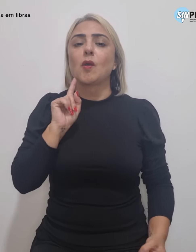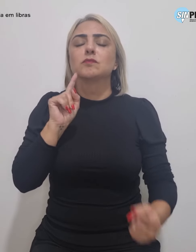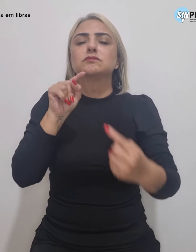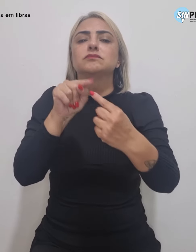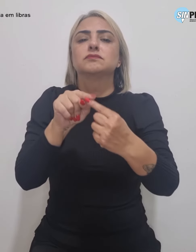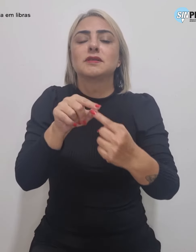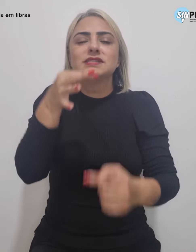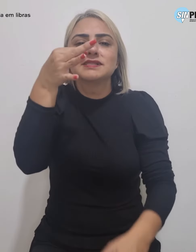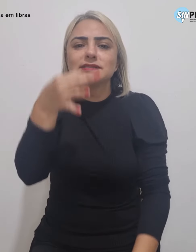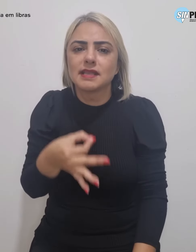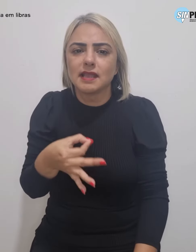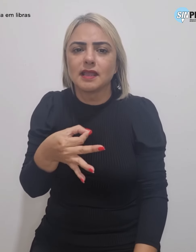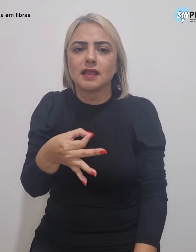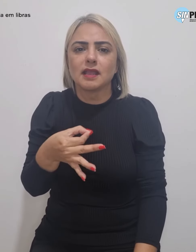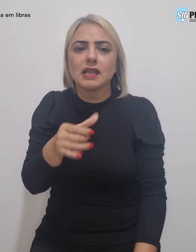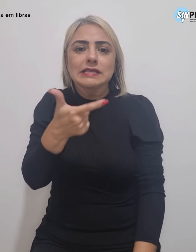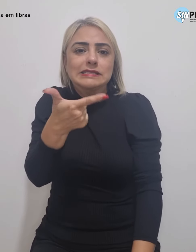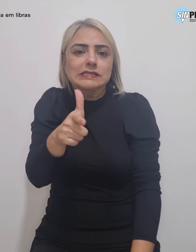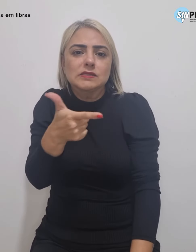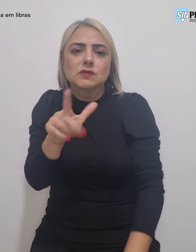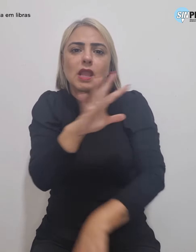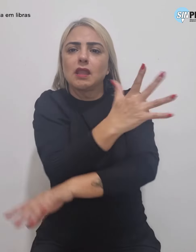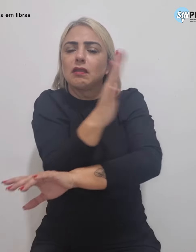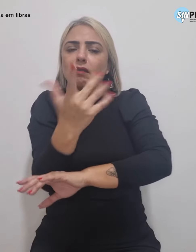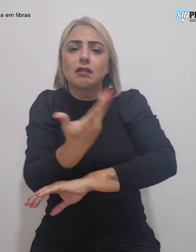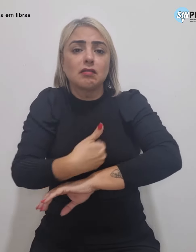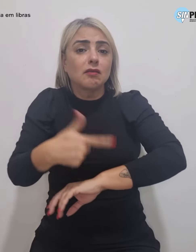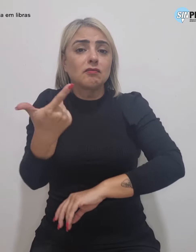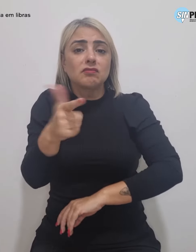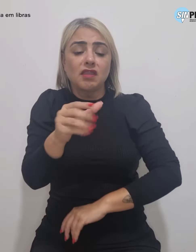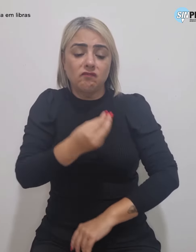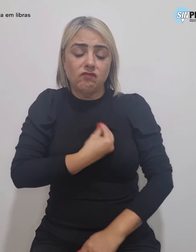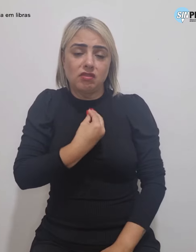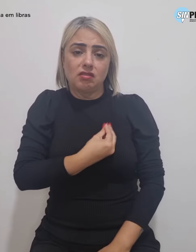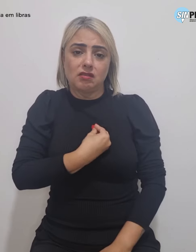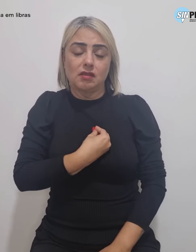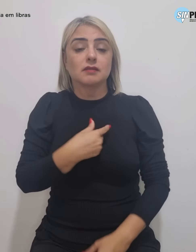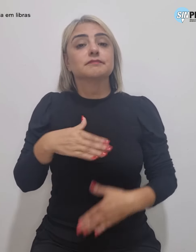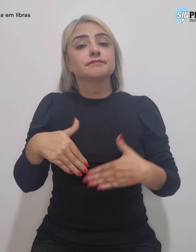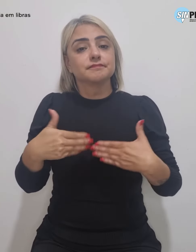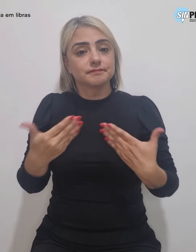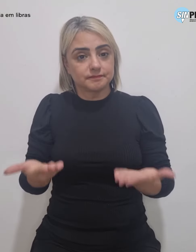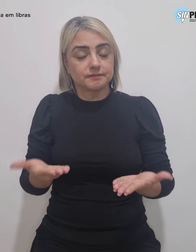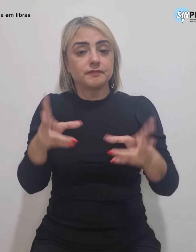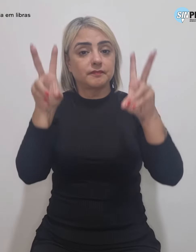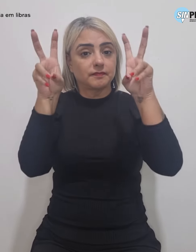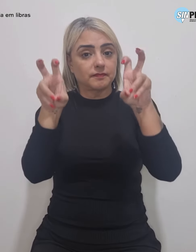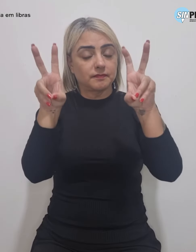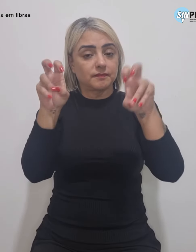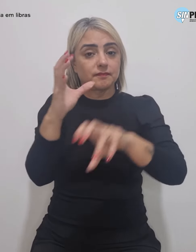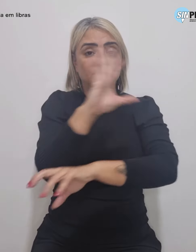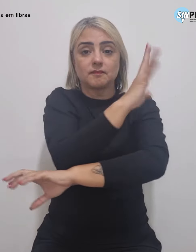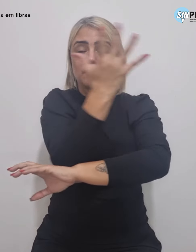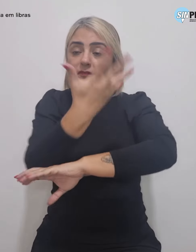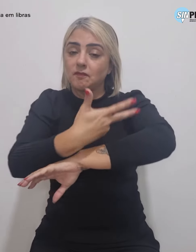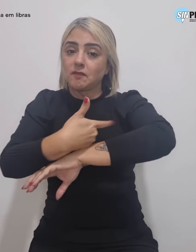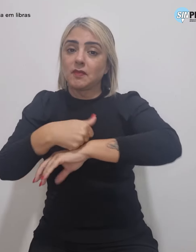óbvio, sem meio ambiente não há vida. Daí que o tema do meio ambiente, desde sempre,